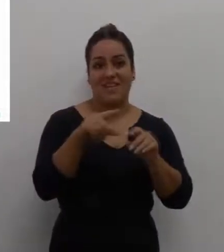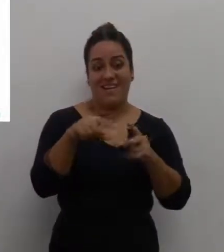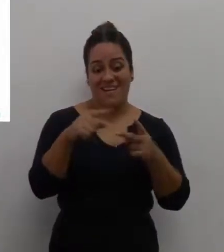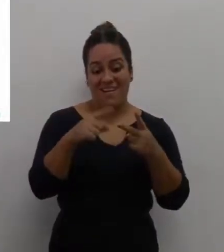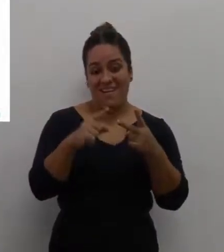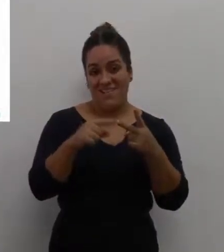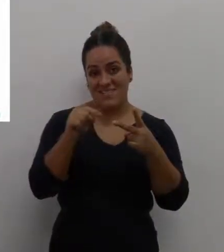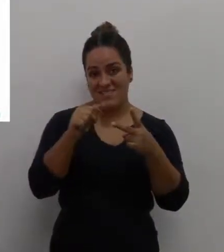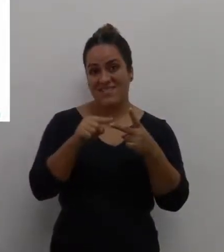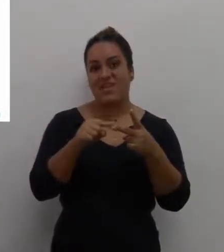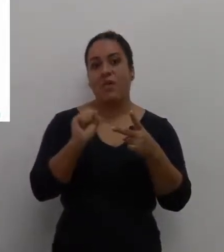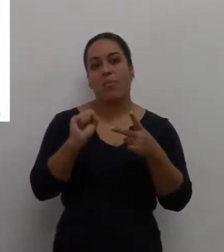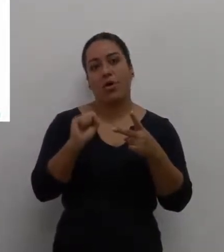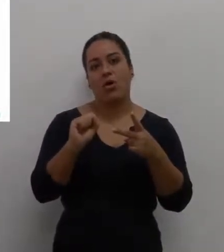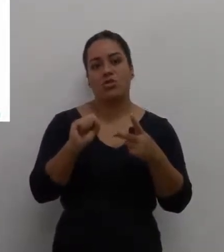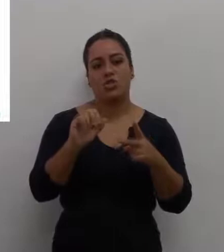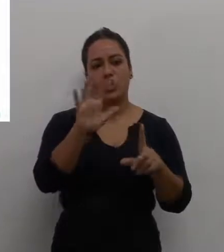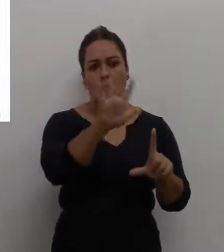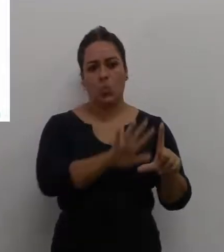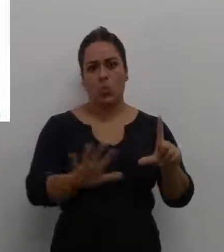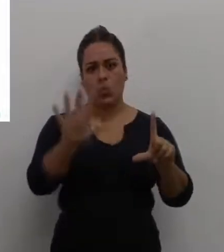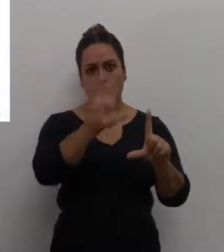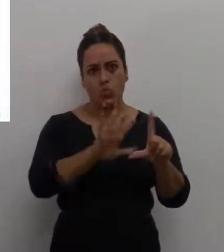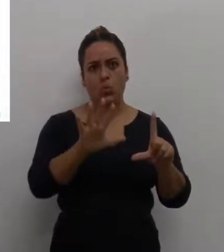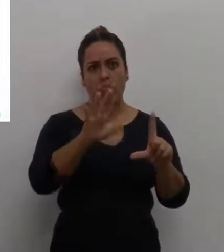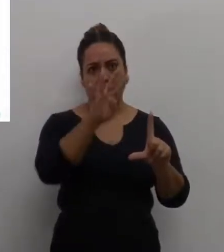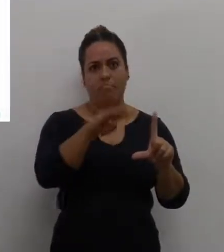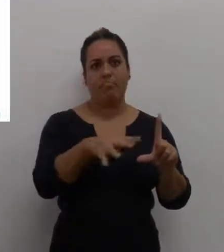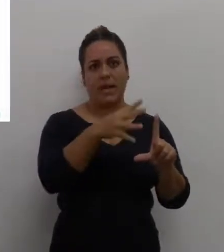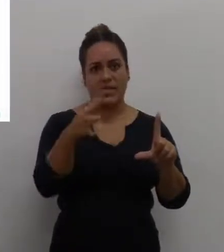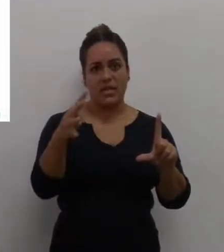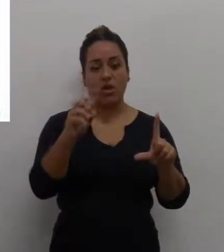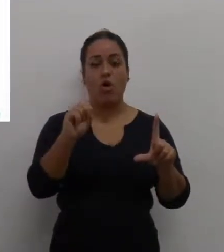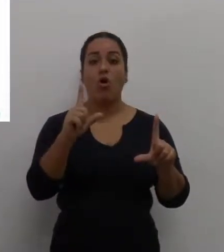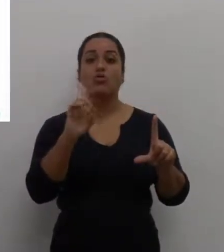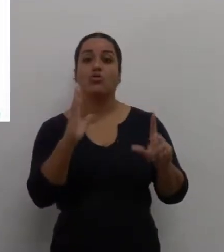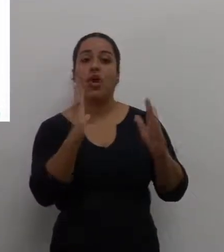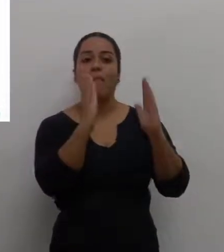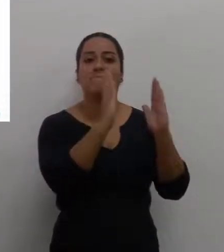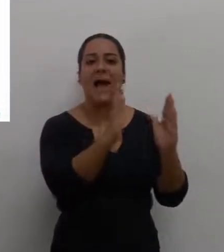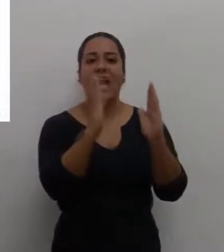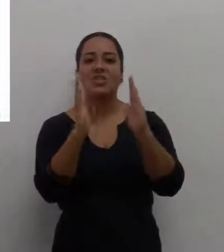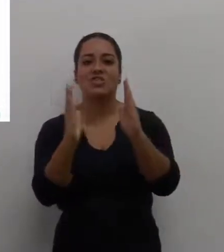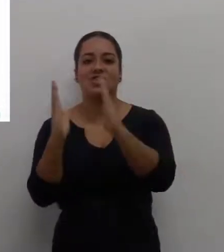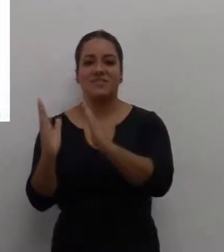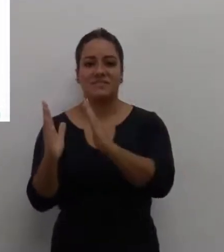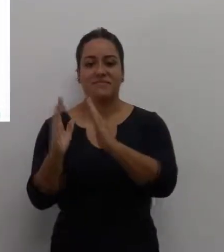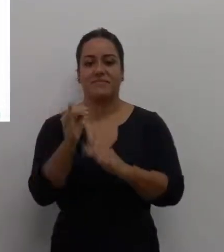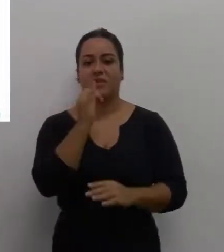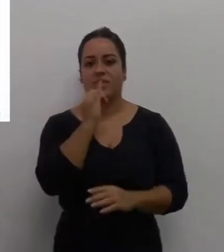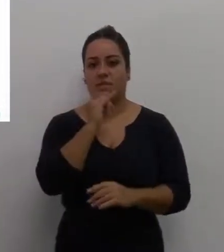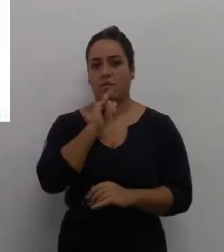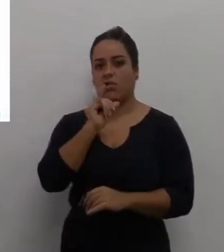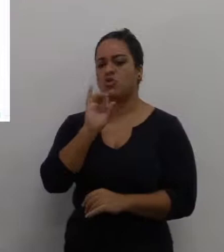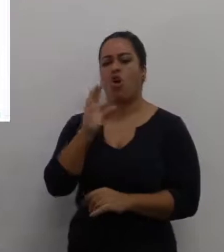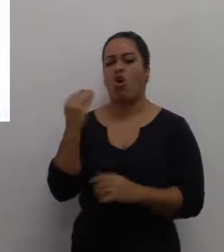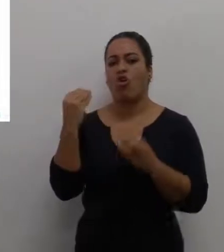Essa restrição ela pode ser na planilha inteira ou simplesmente no único intervalo. Vamos supor que vamos aplicar um aviso